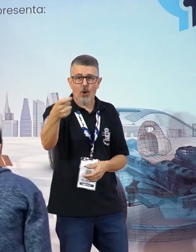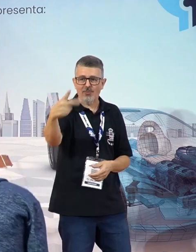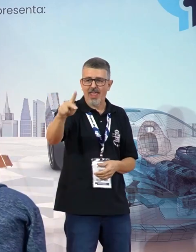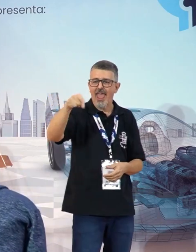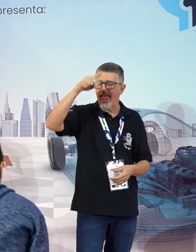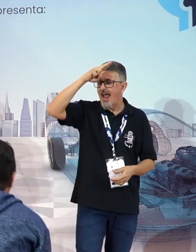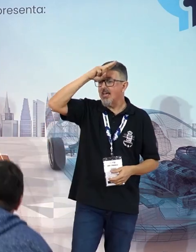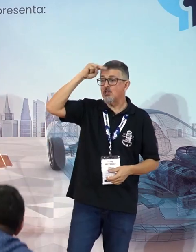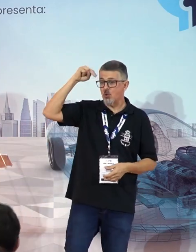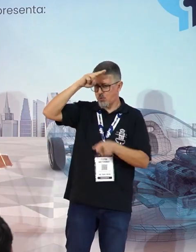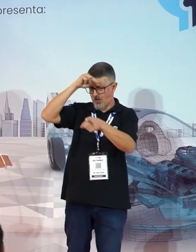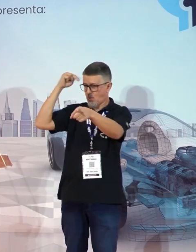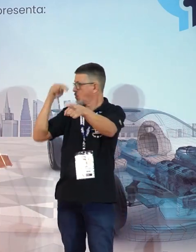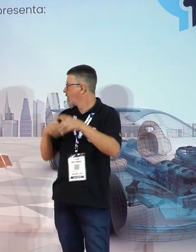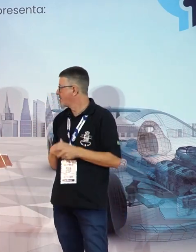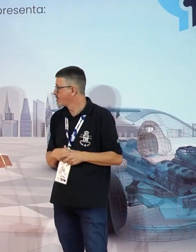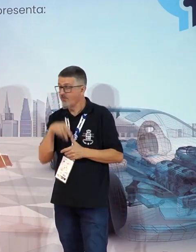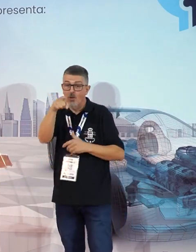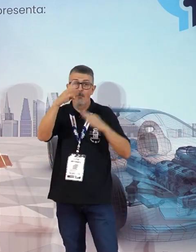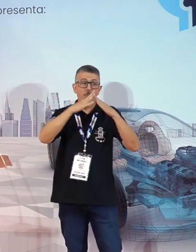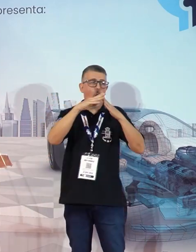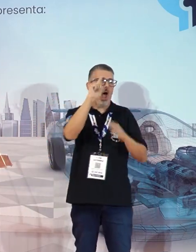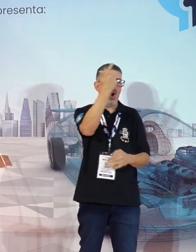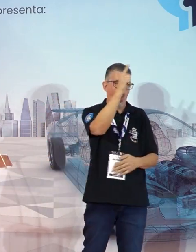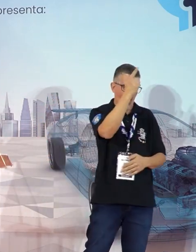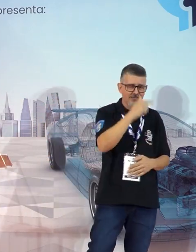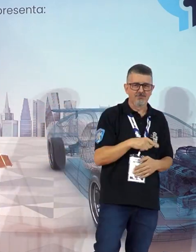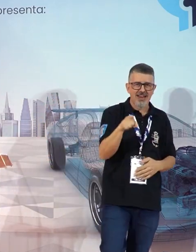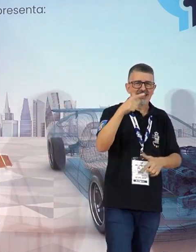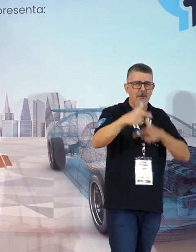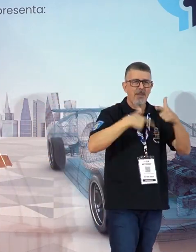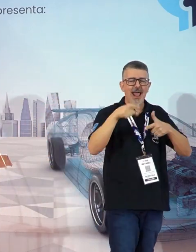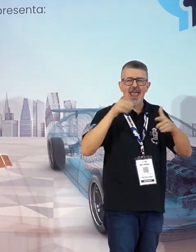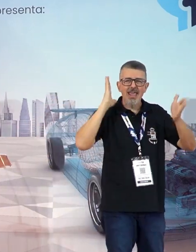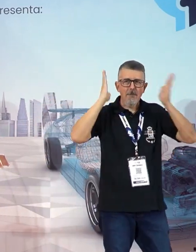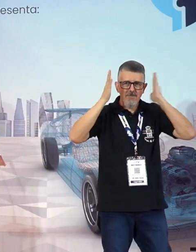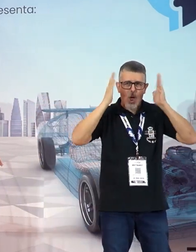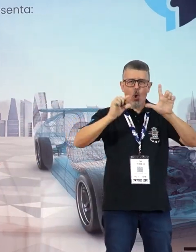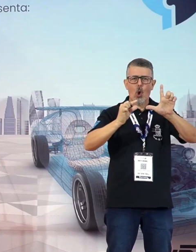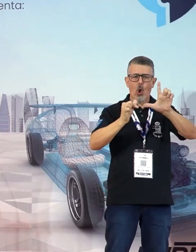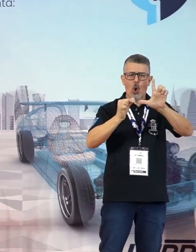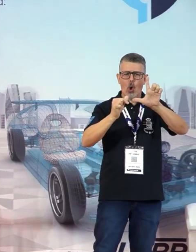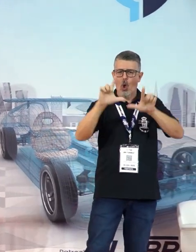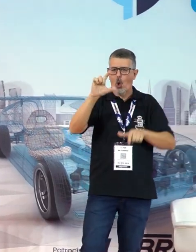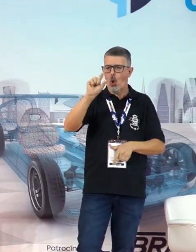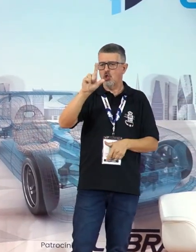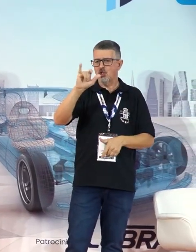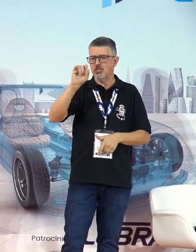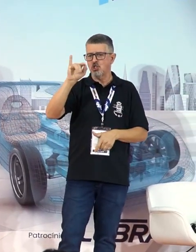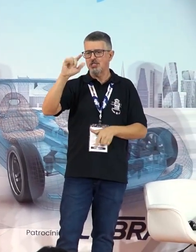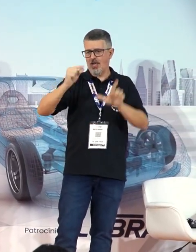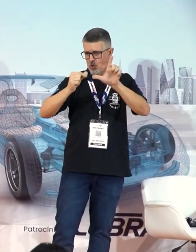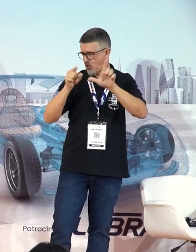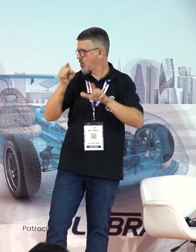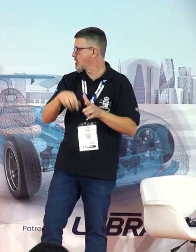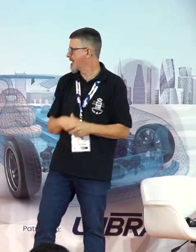sinal dele, Adilson. Ele mora em Mineiros de Goiás, trabalha com caminhão, logística.